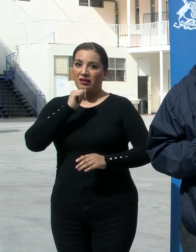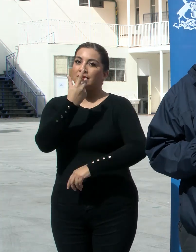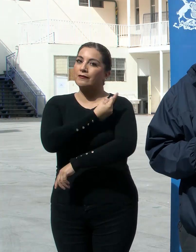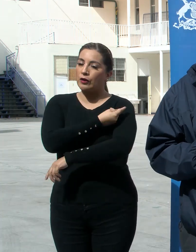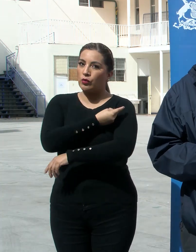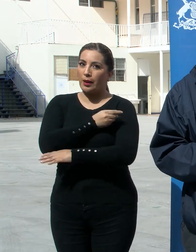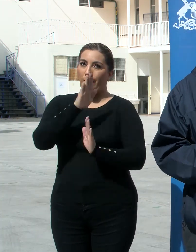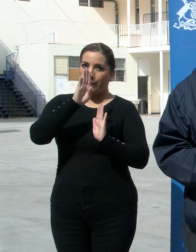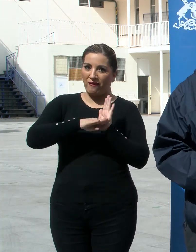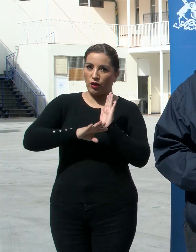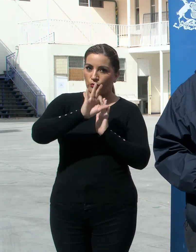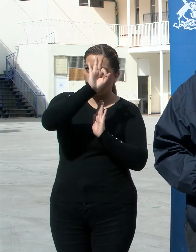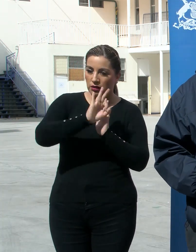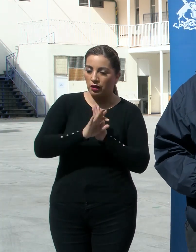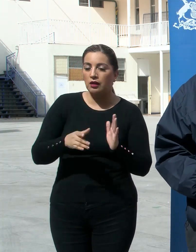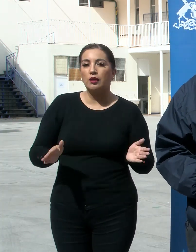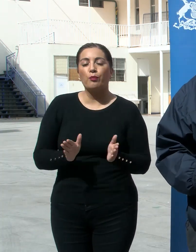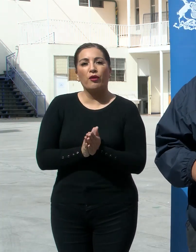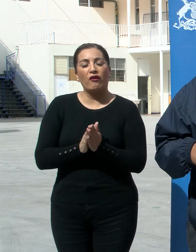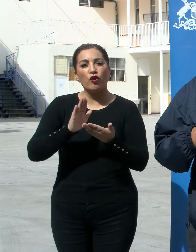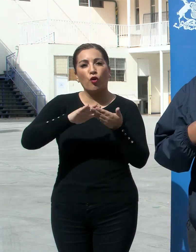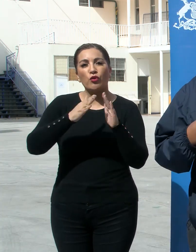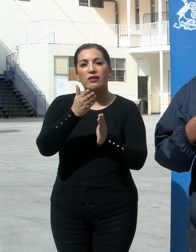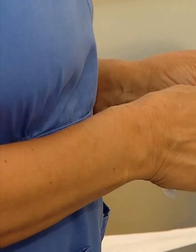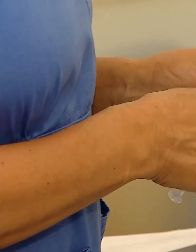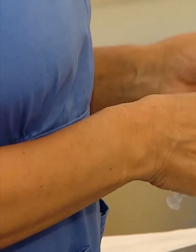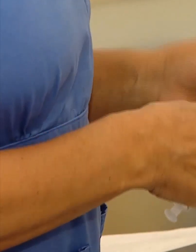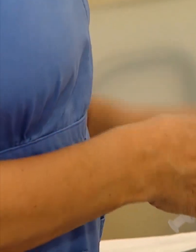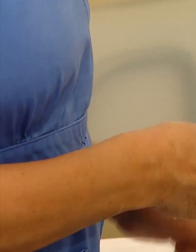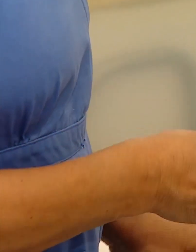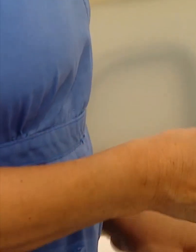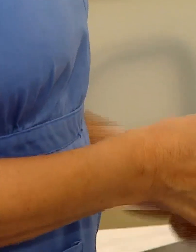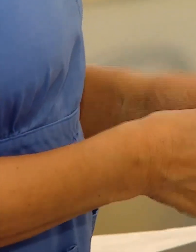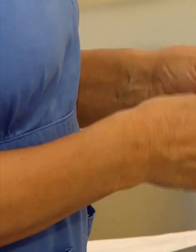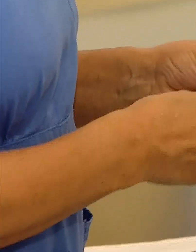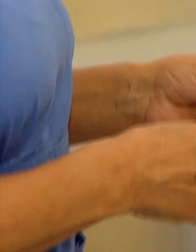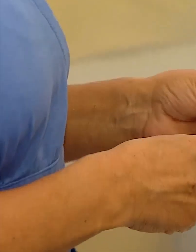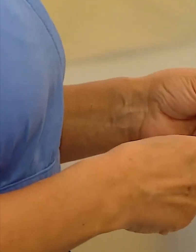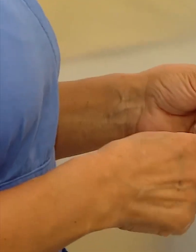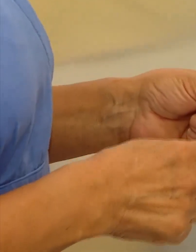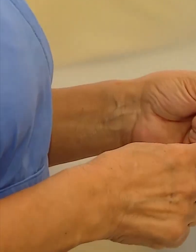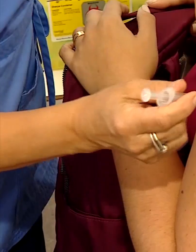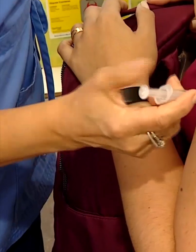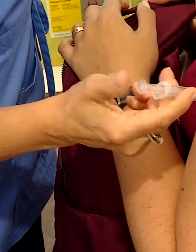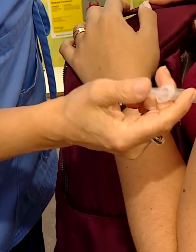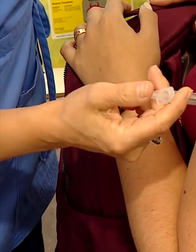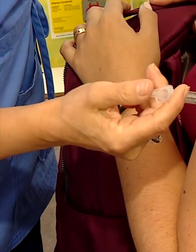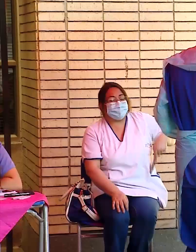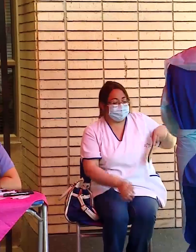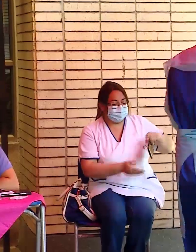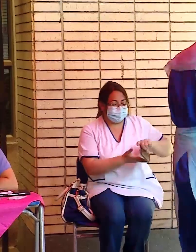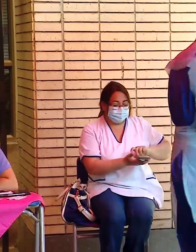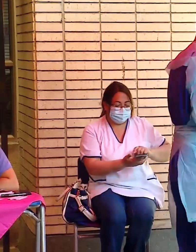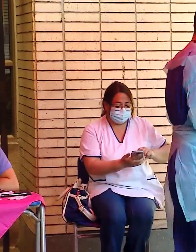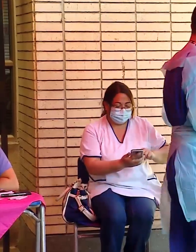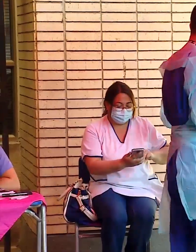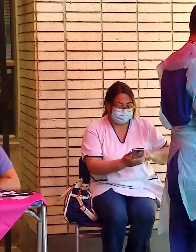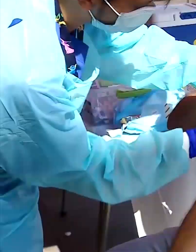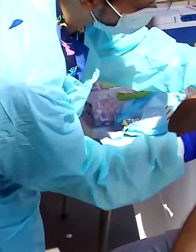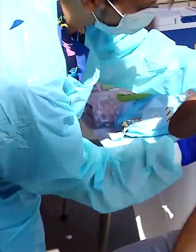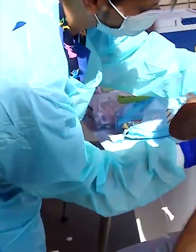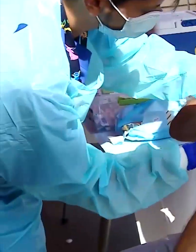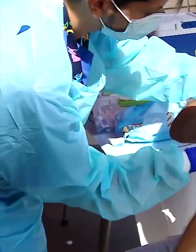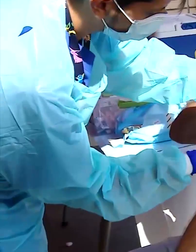En ese sentido, es importante pedirle a toda la comunidad que es hoy día susceptible de ser vacunado, que está rezagado, acudir a los